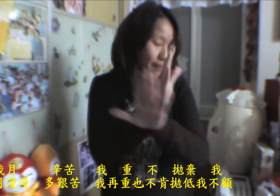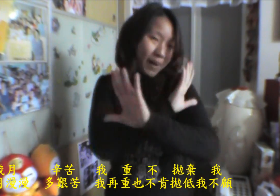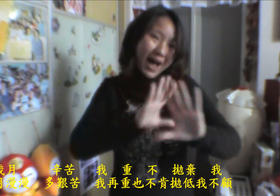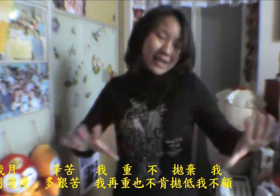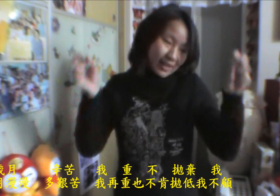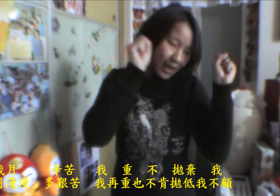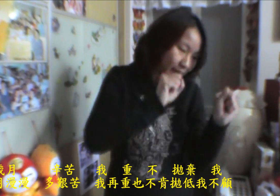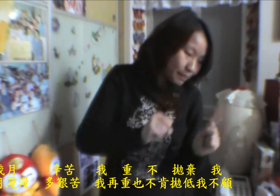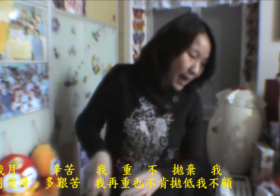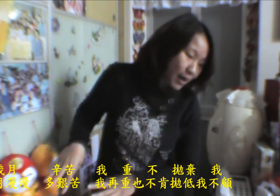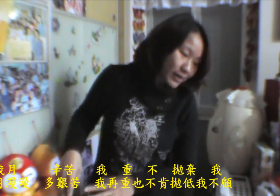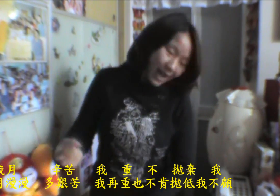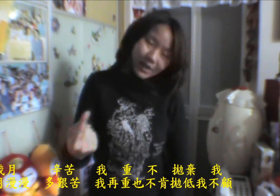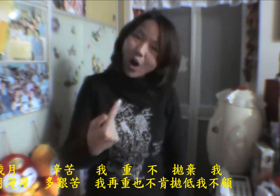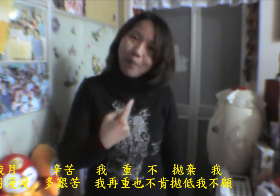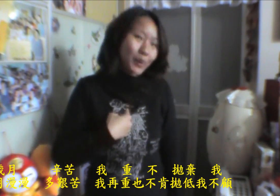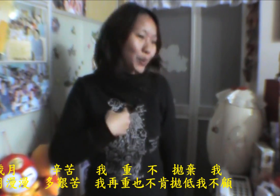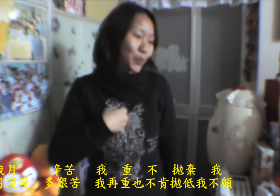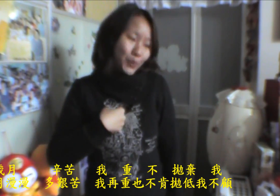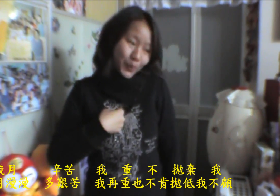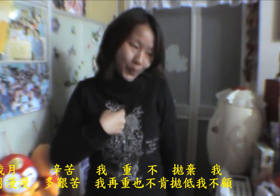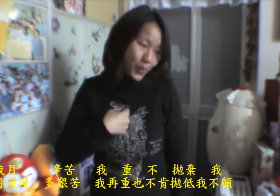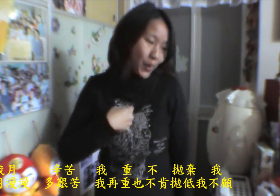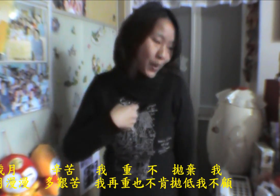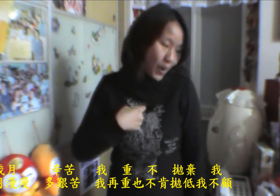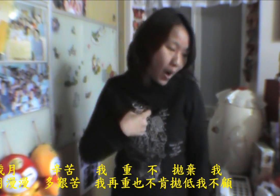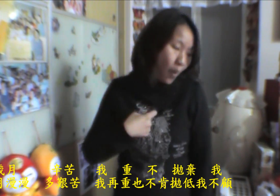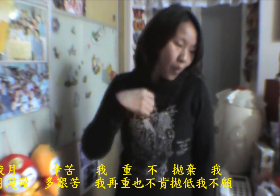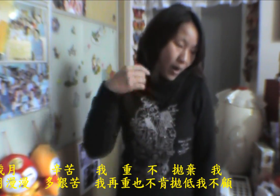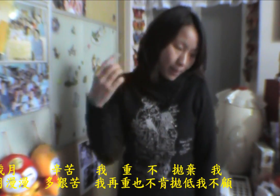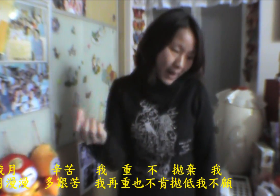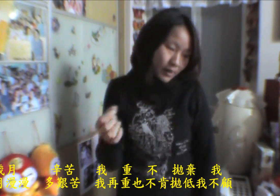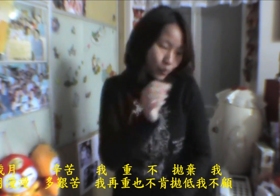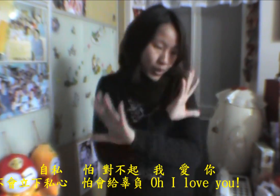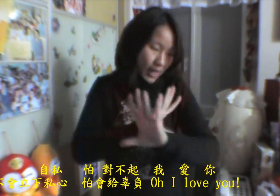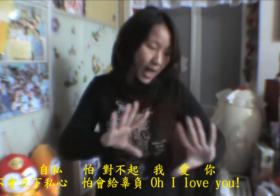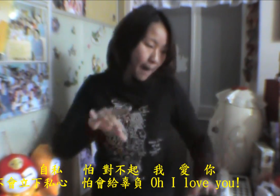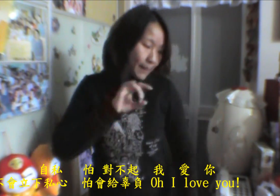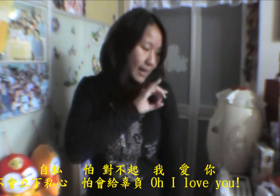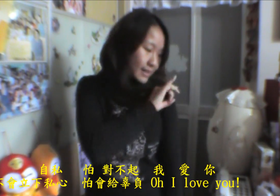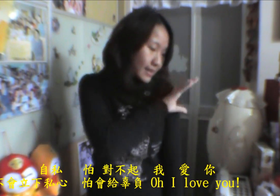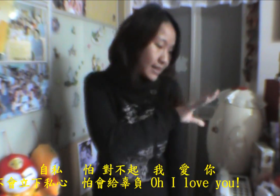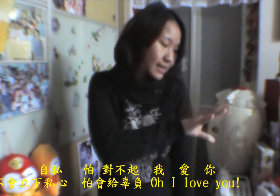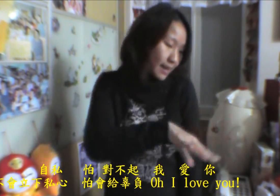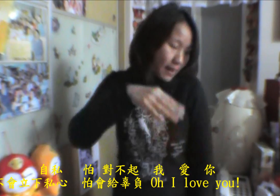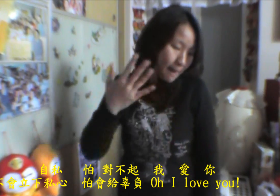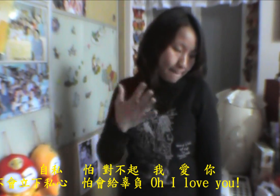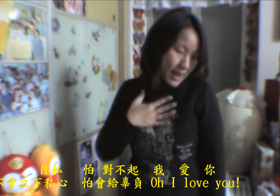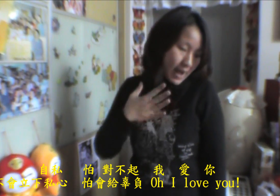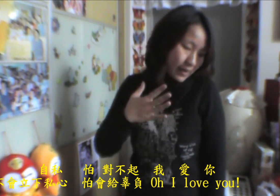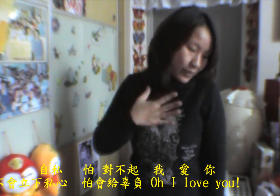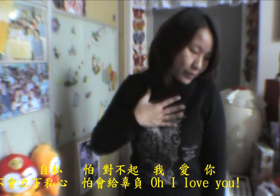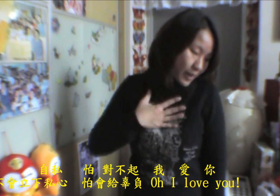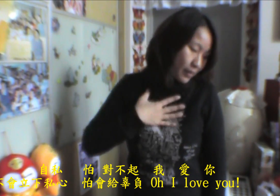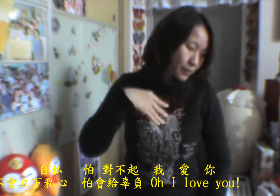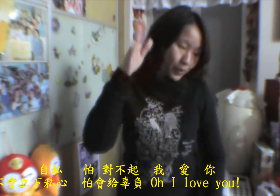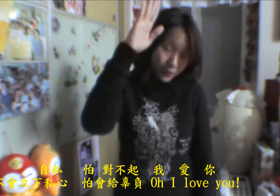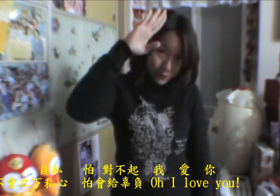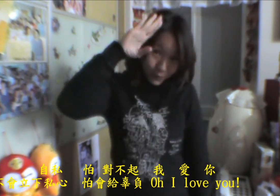也不肯拋低我不顧，從不會立下私心，怕會給辜